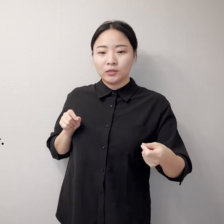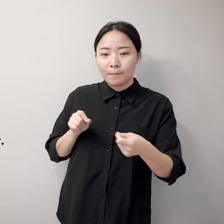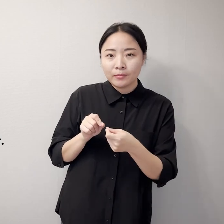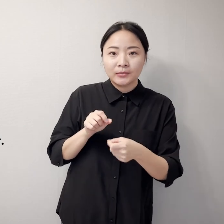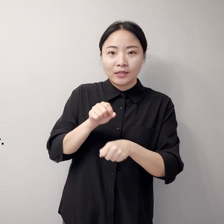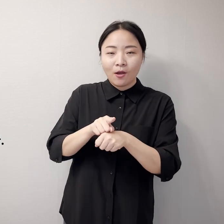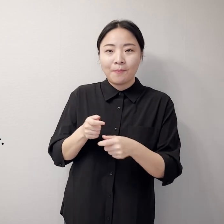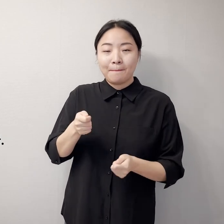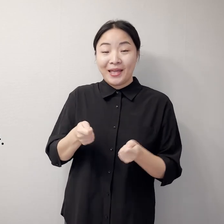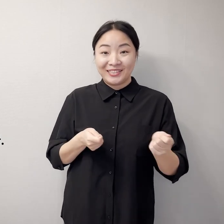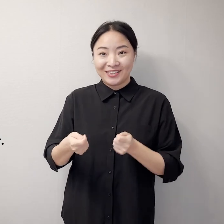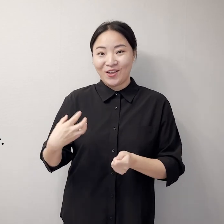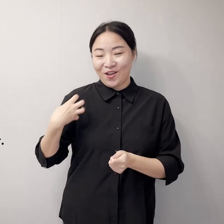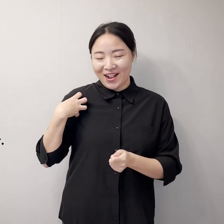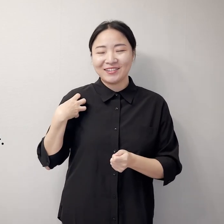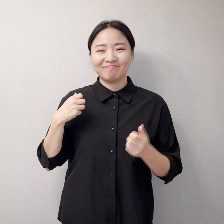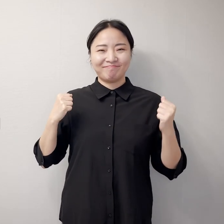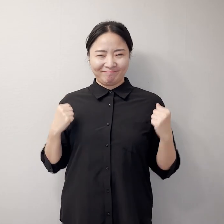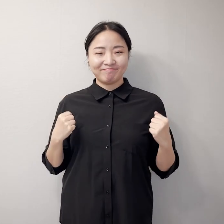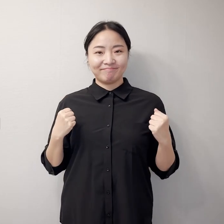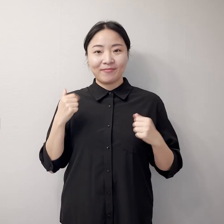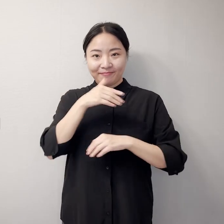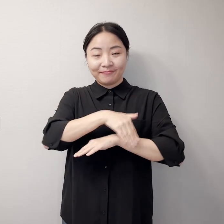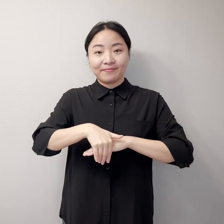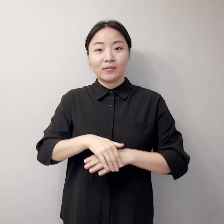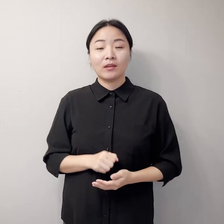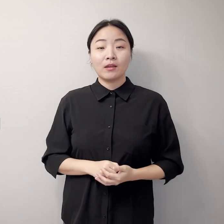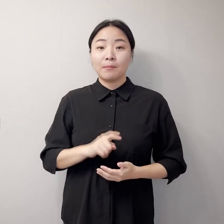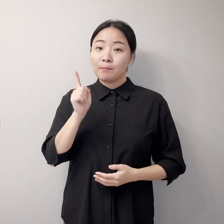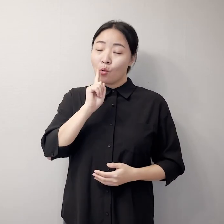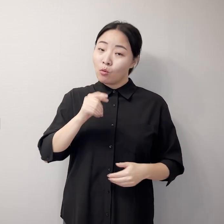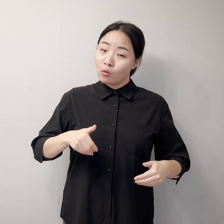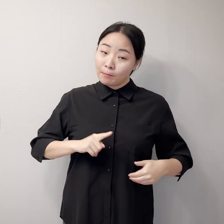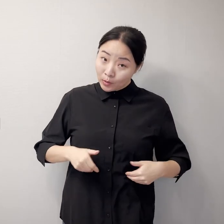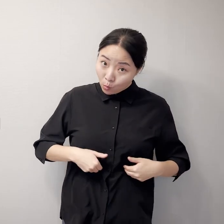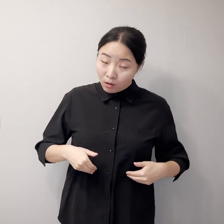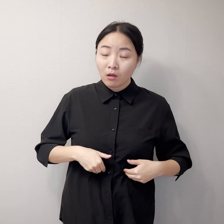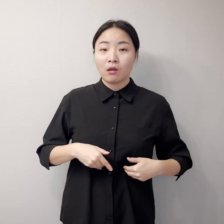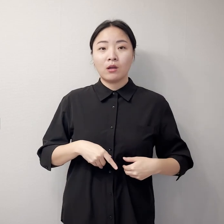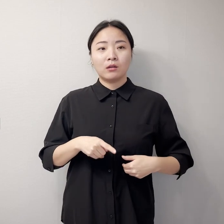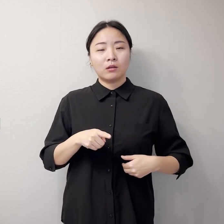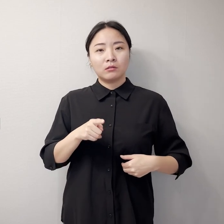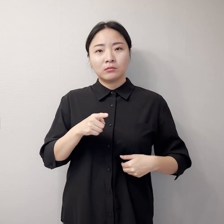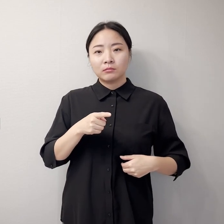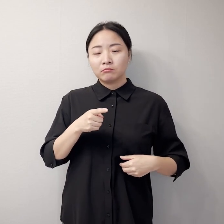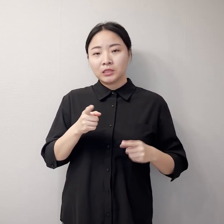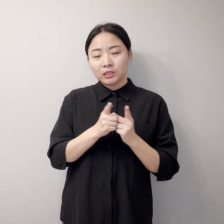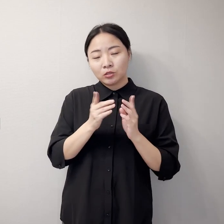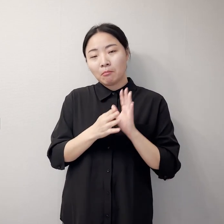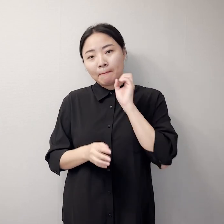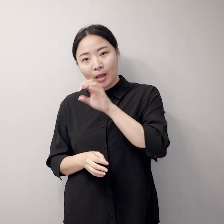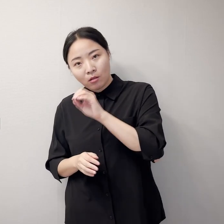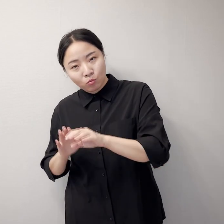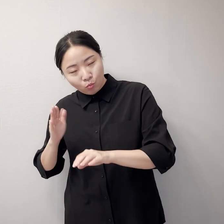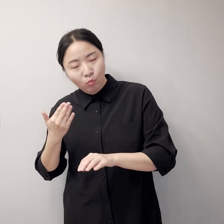있습니다 안내가 필요하신 경우 음성 혹은 안내 테이블에 마련된 필담기기를 통해